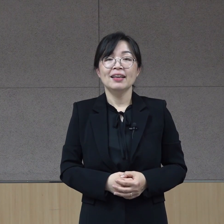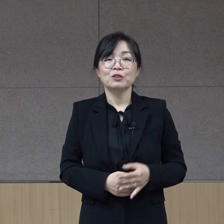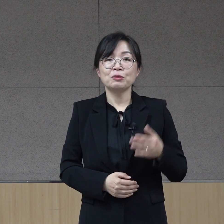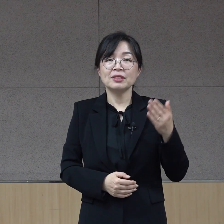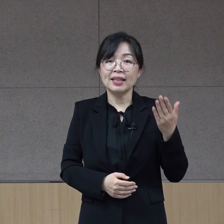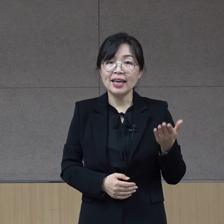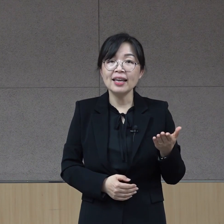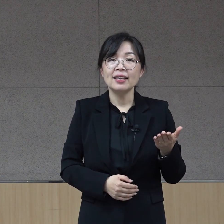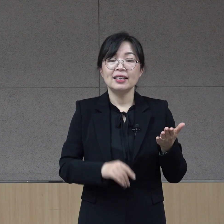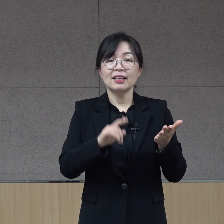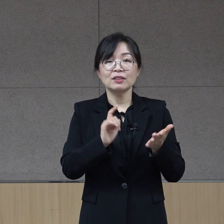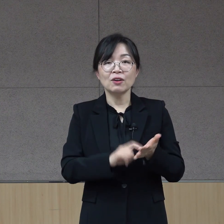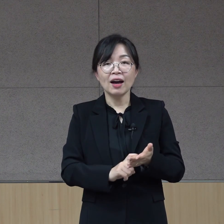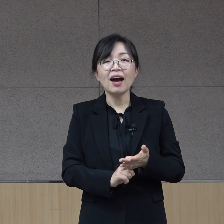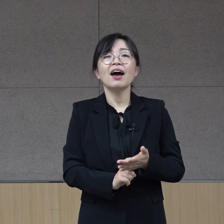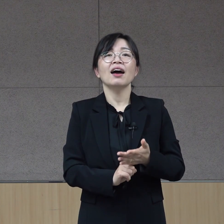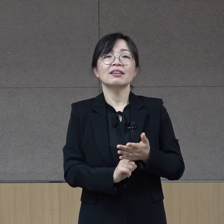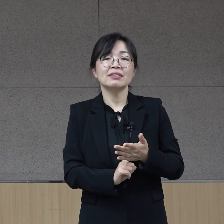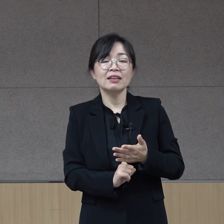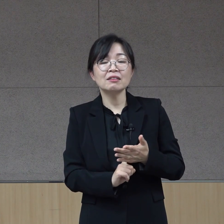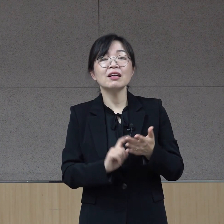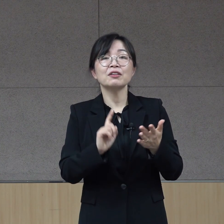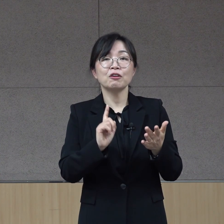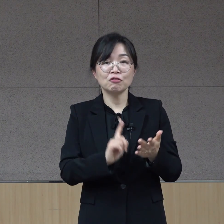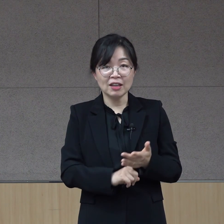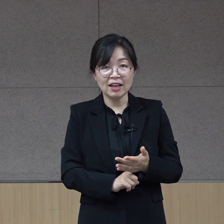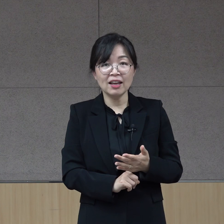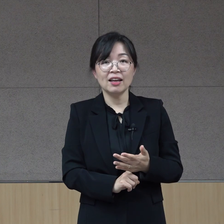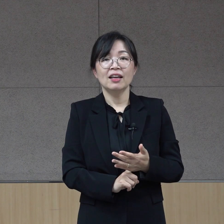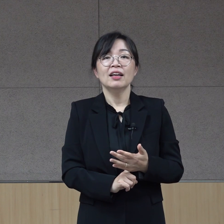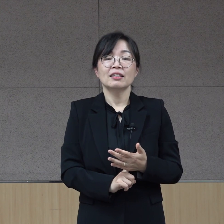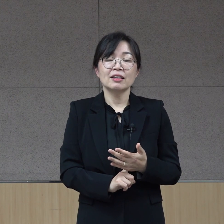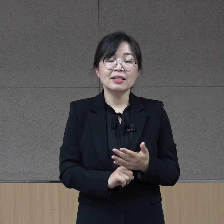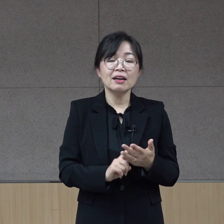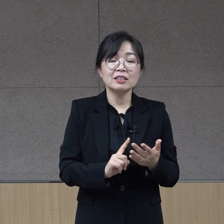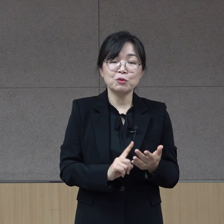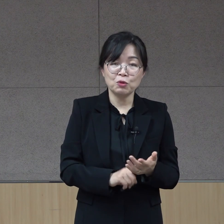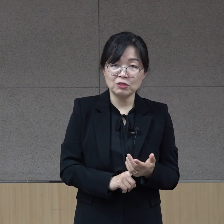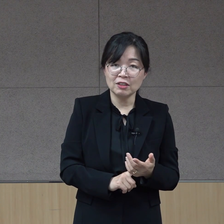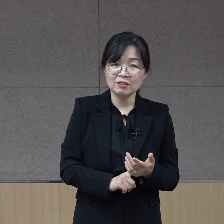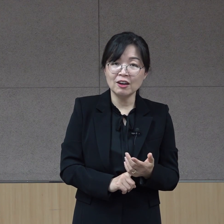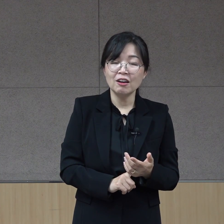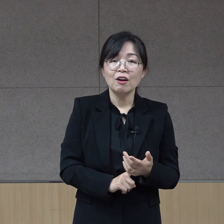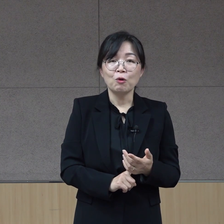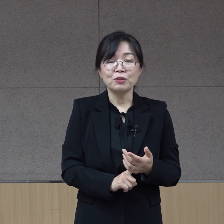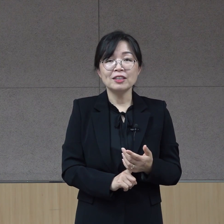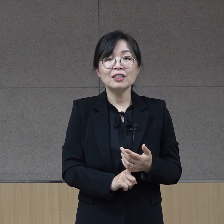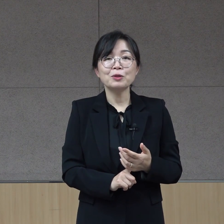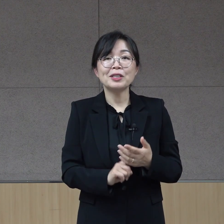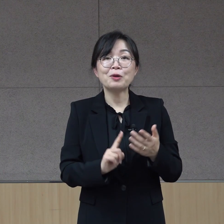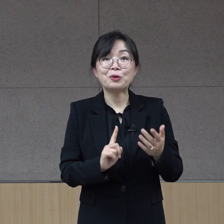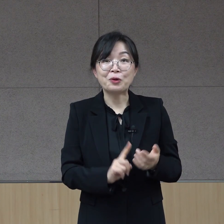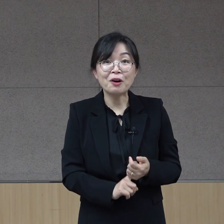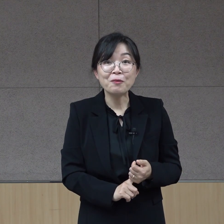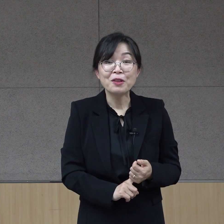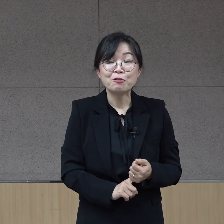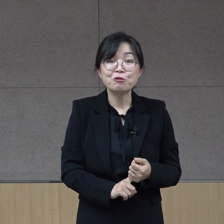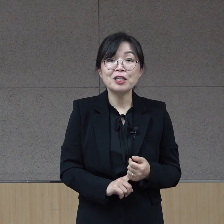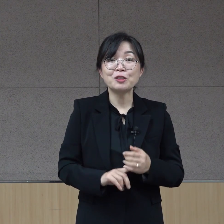좀 그때 이 단어가 그때 그런 단어였구나 이렇게 생각하시면 좋을 것 같고요. 오늘 또 새로운 용어